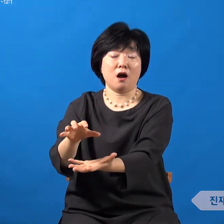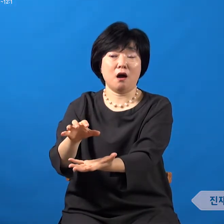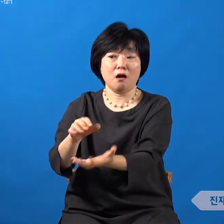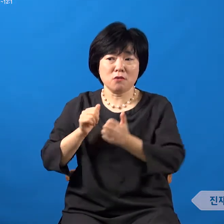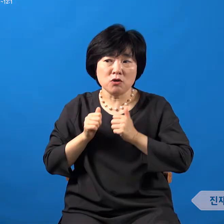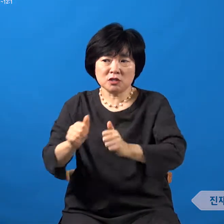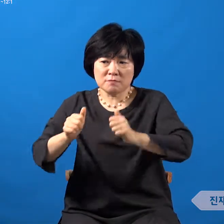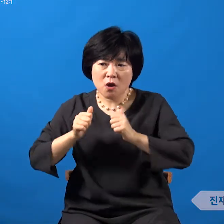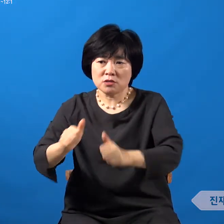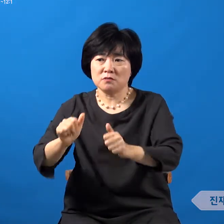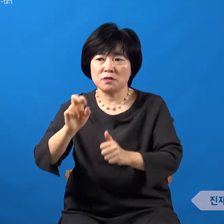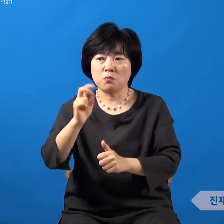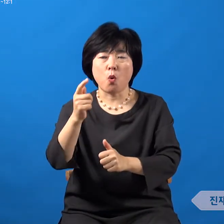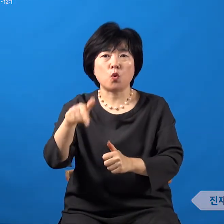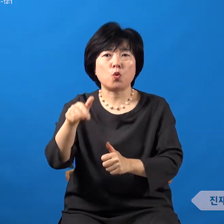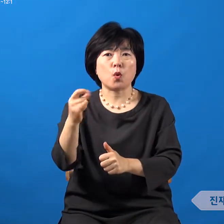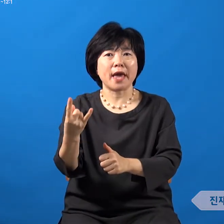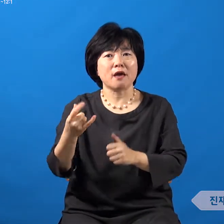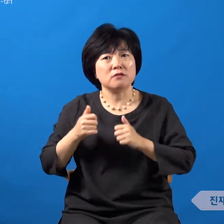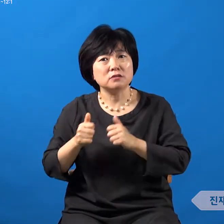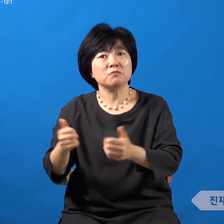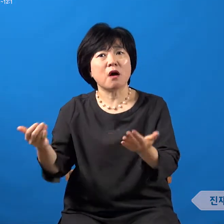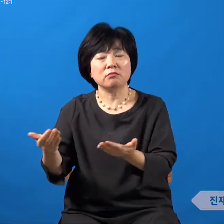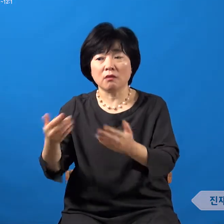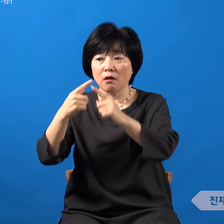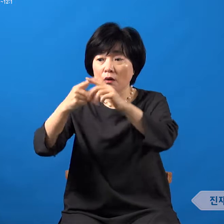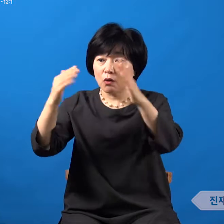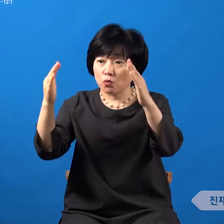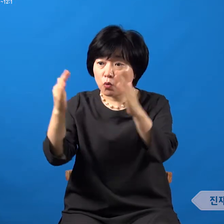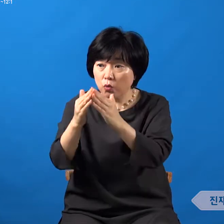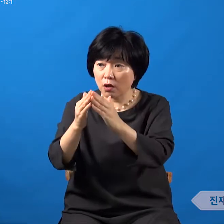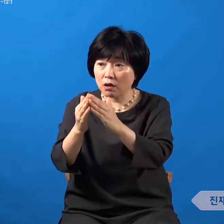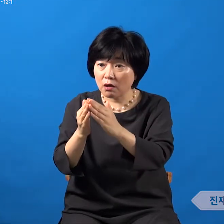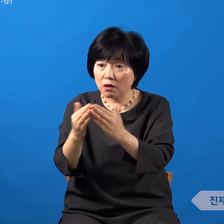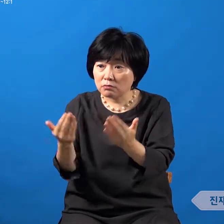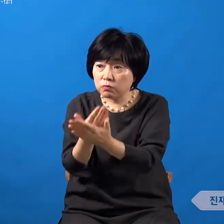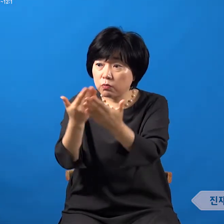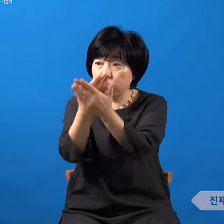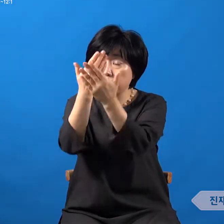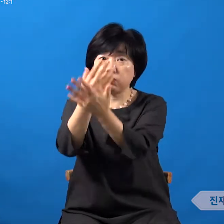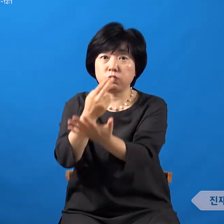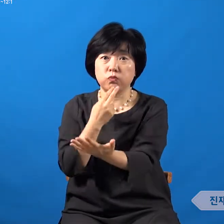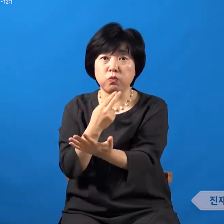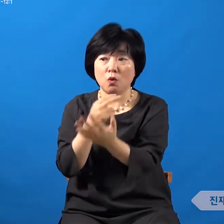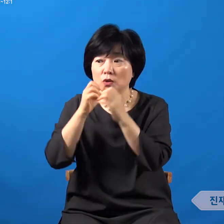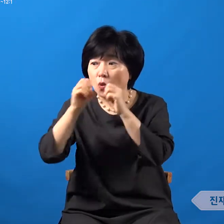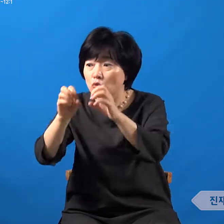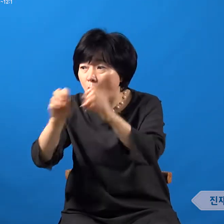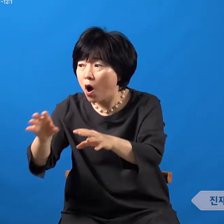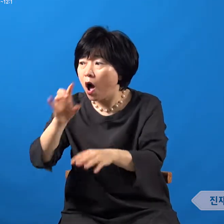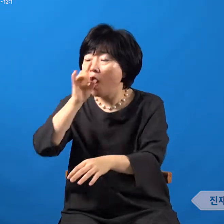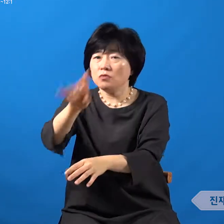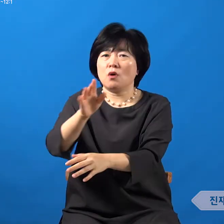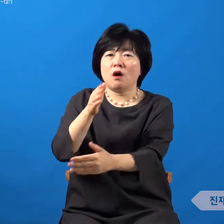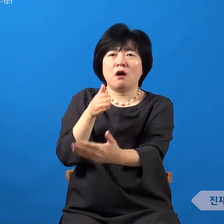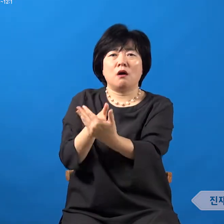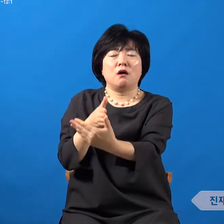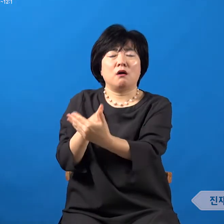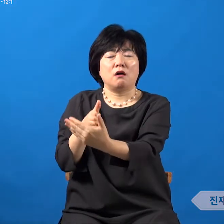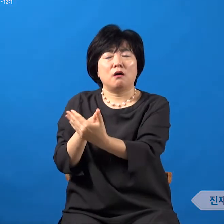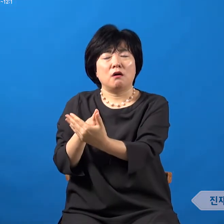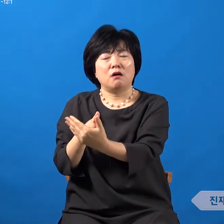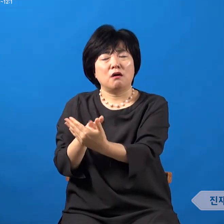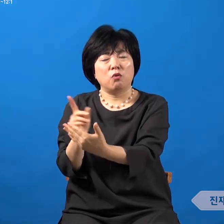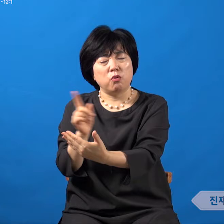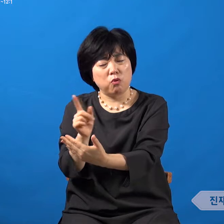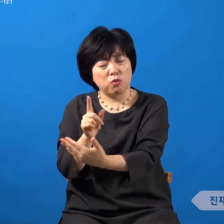다 하고 있음에도 불구하고 교회가 성장하지 않고 전도되지 않습니다. 그렇게 시간이 지나가던 어느